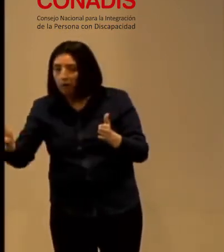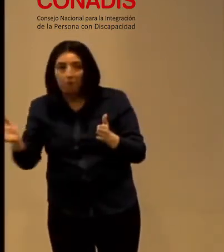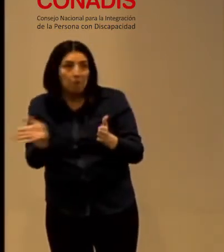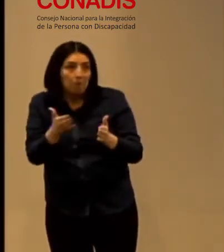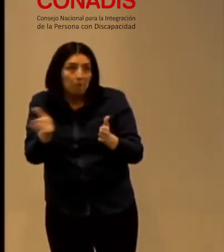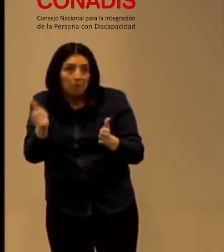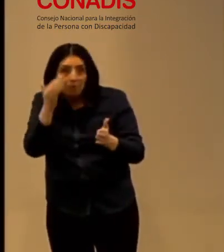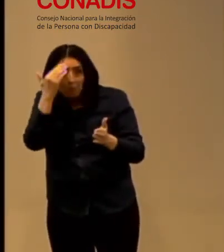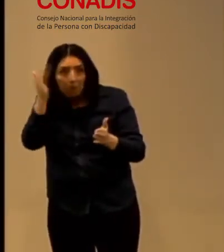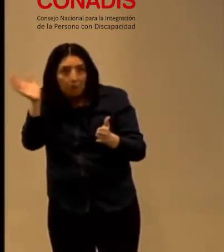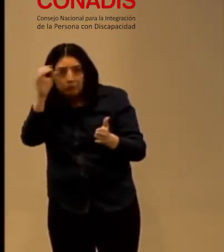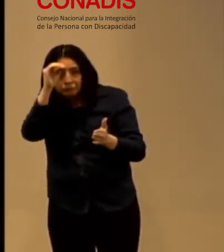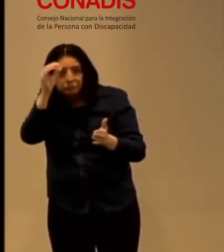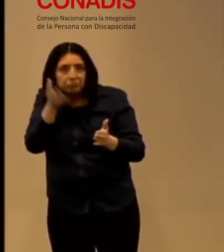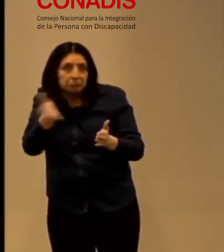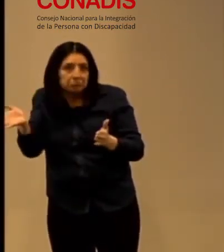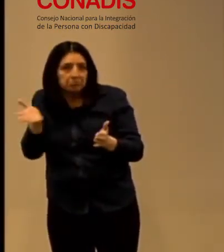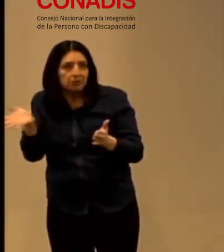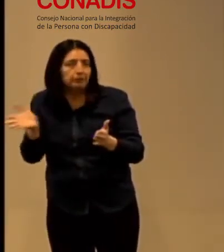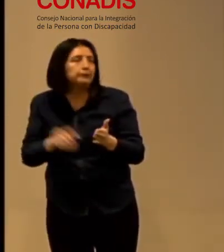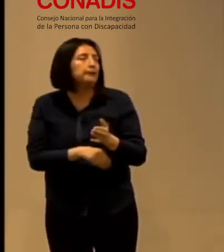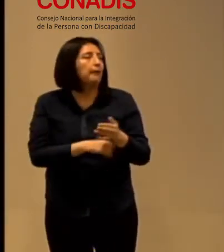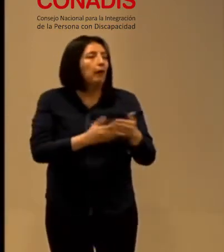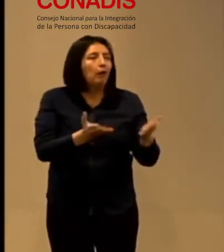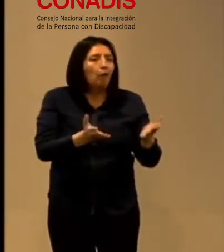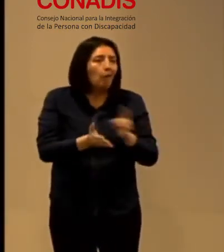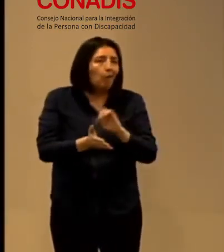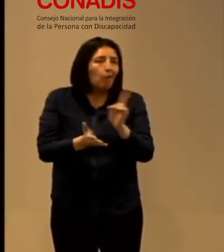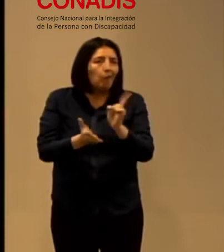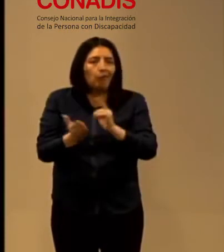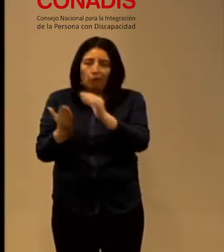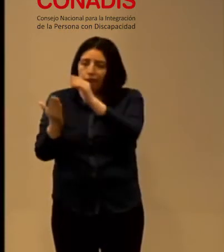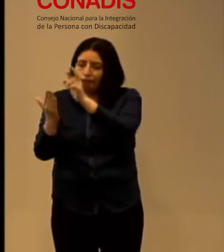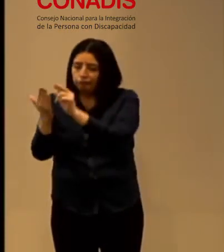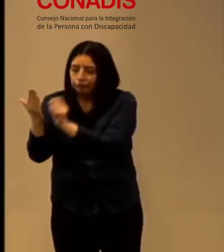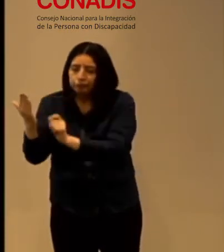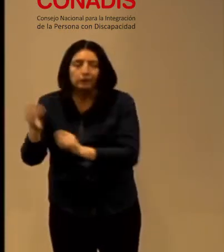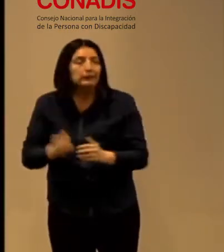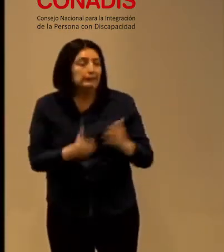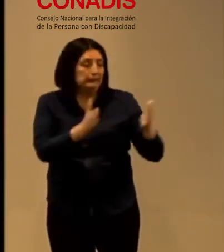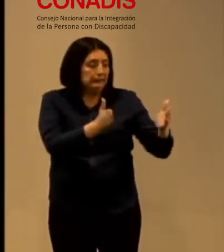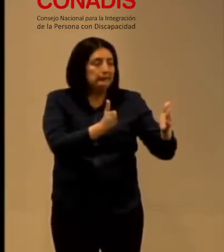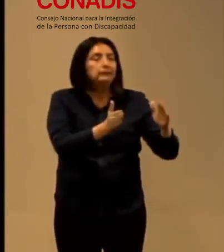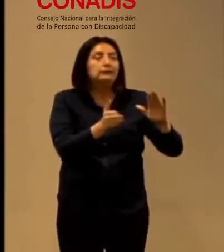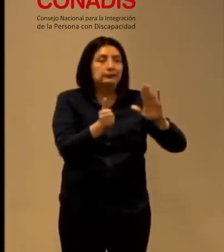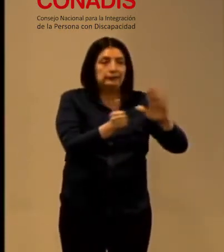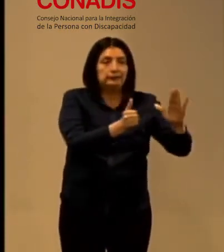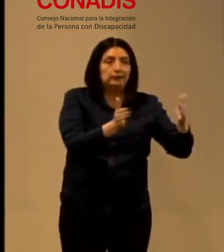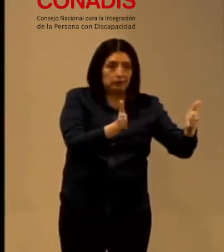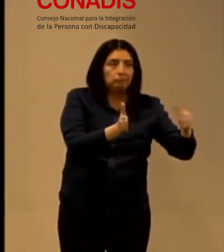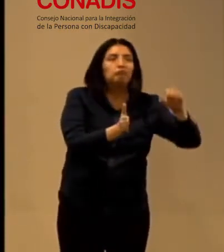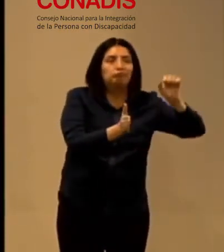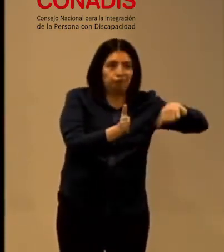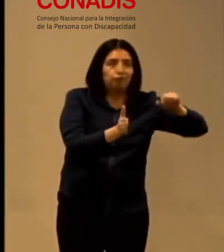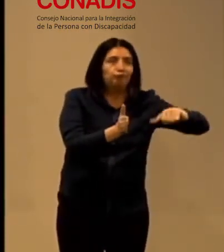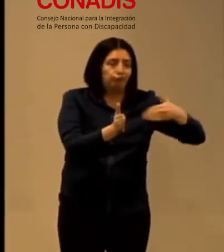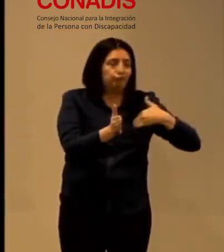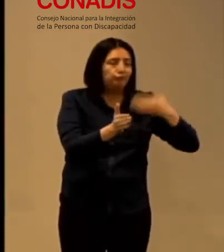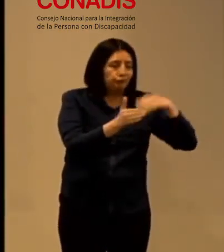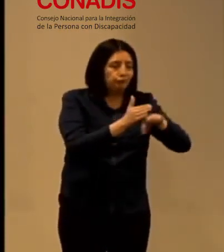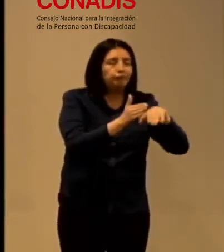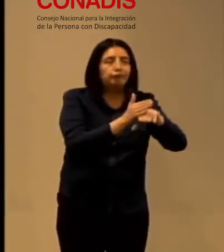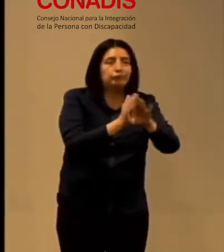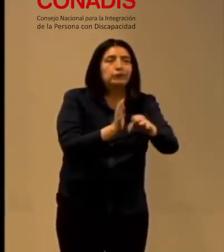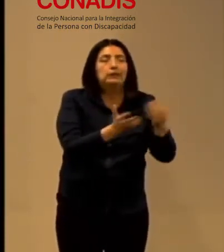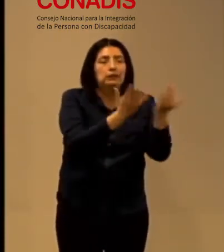lo saben, ¿no? Puede ser, o no lo tienen registrado, pero 66 declararon que tienen estudiantes con discapacidad y la